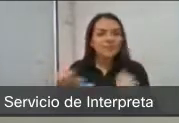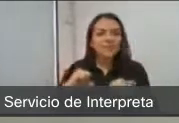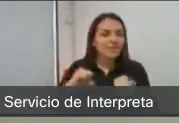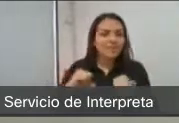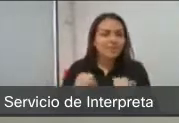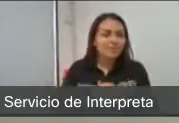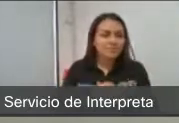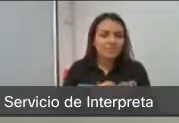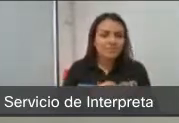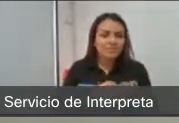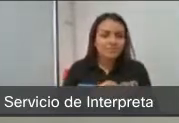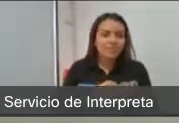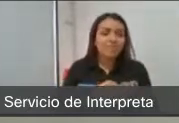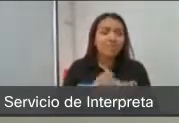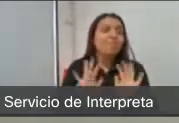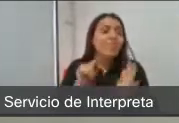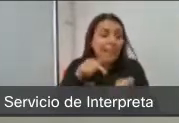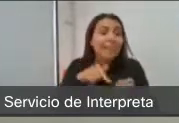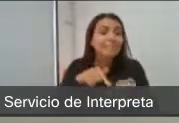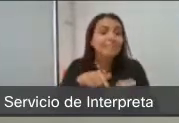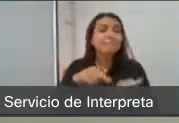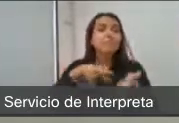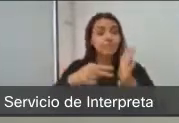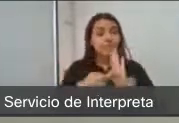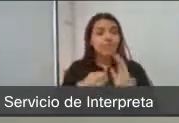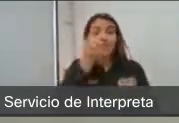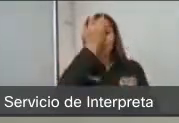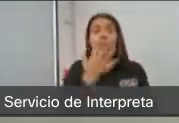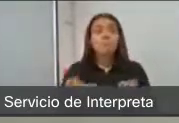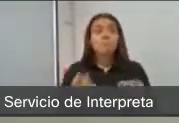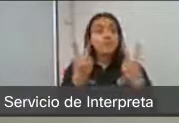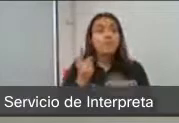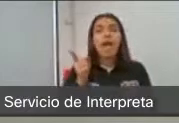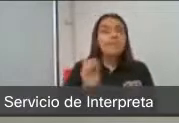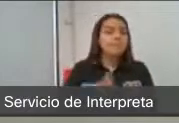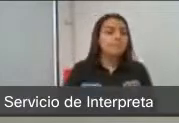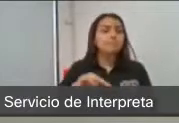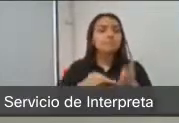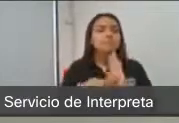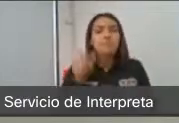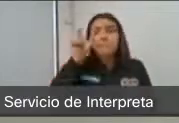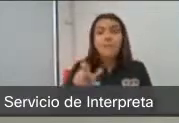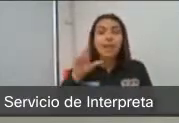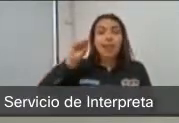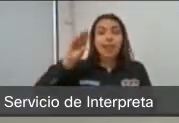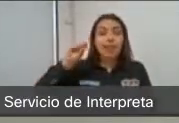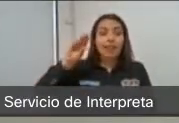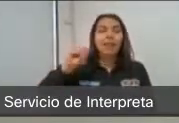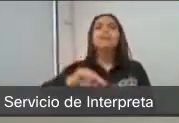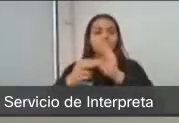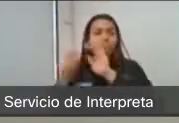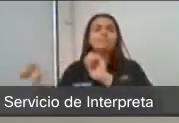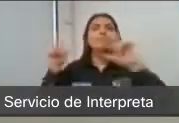hacerlo. Y la única forma de irse al live es así, que el que habla es el que predomina,